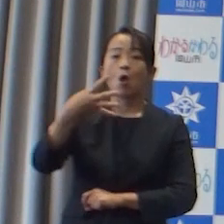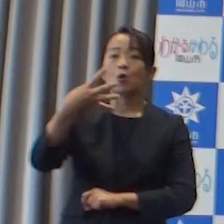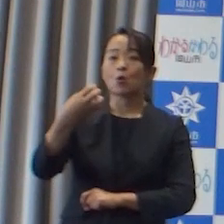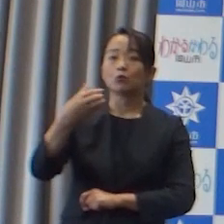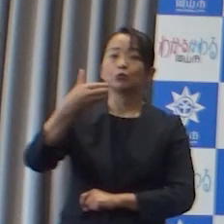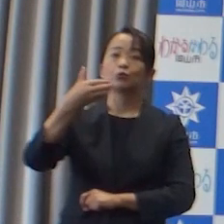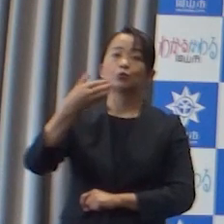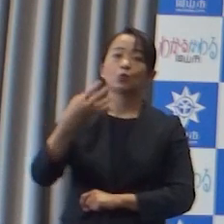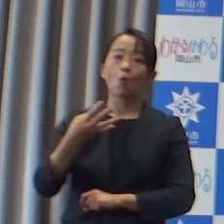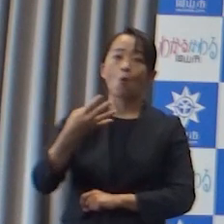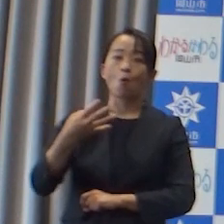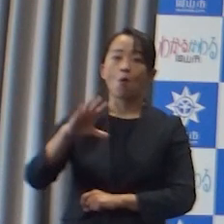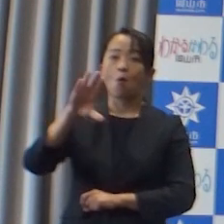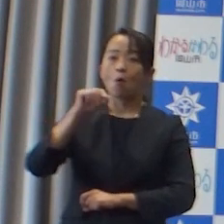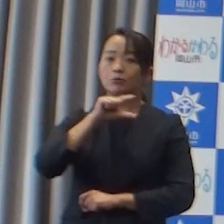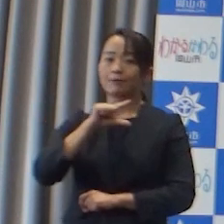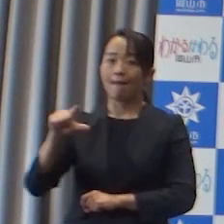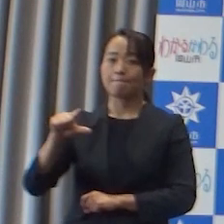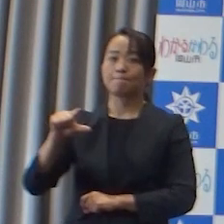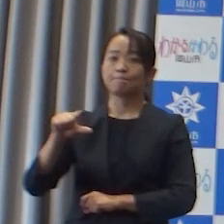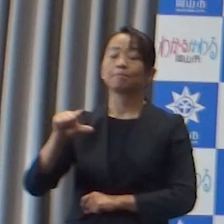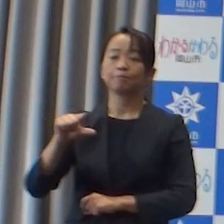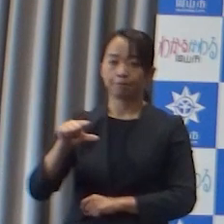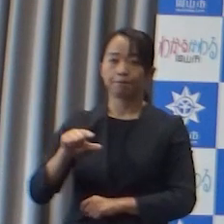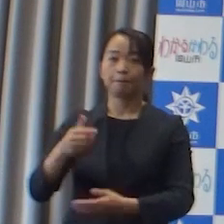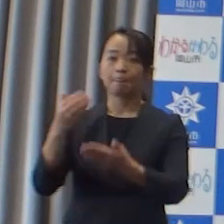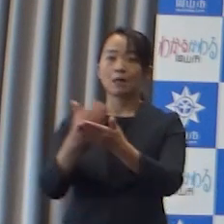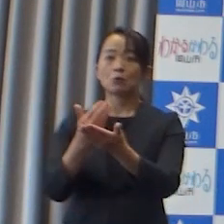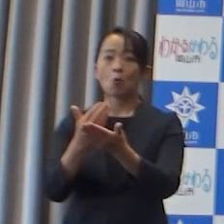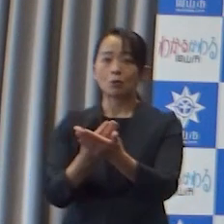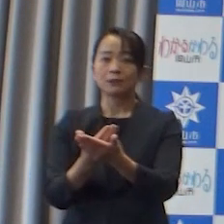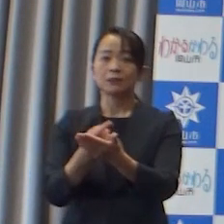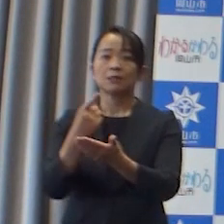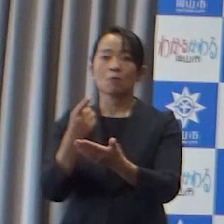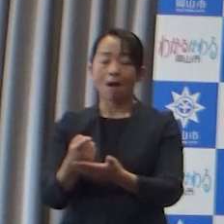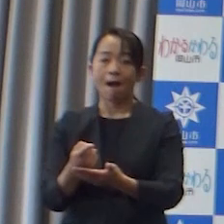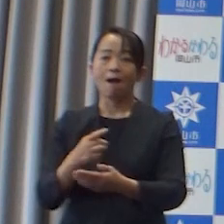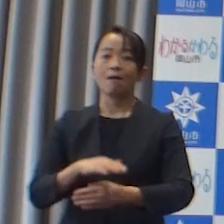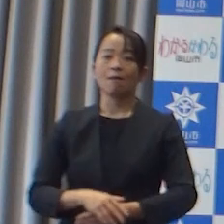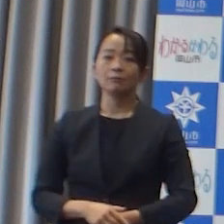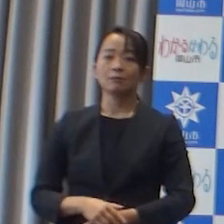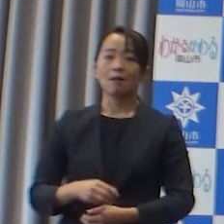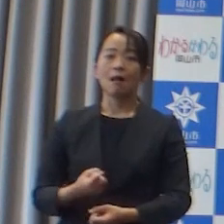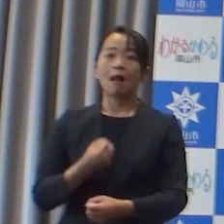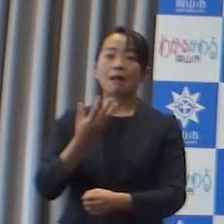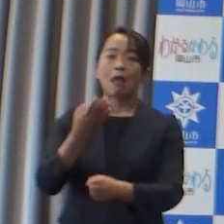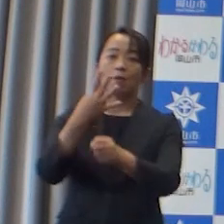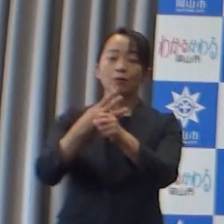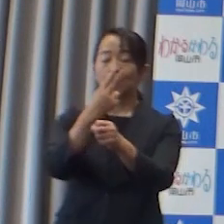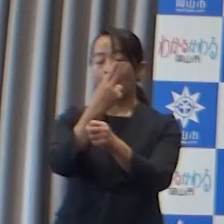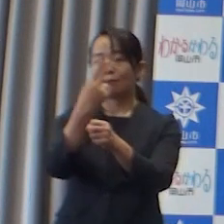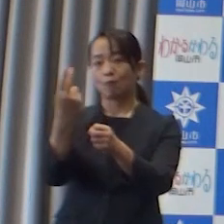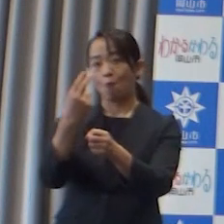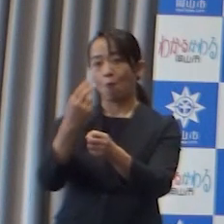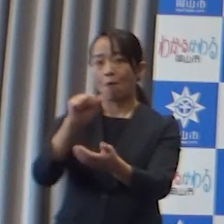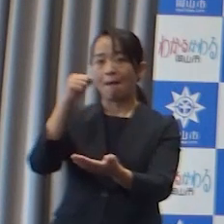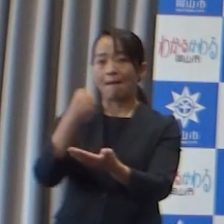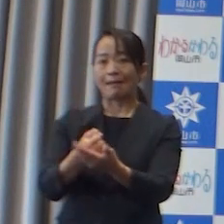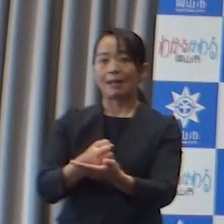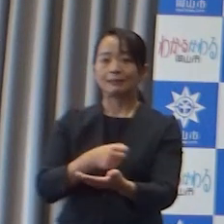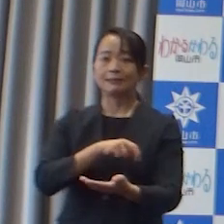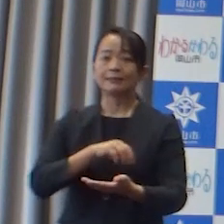を活用するとともに、残る一般財源2700万円余については令和4年度決算